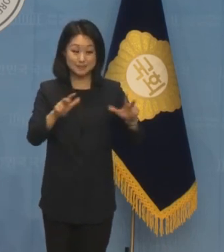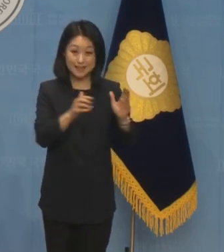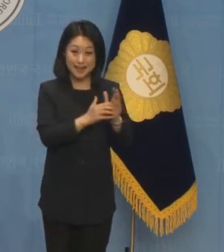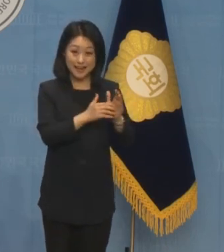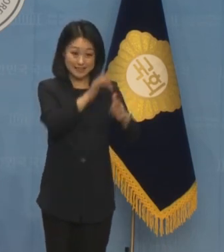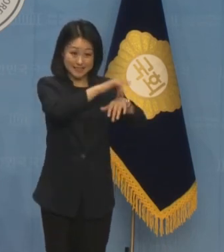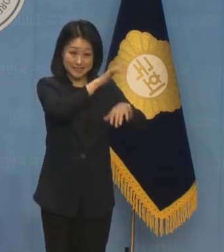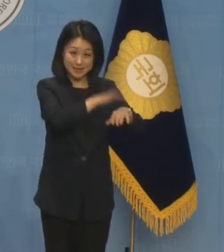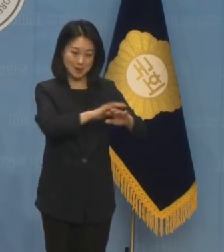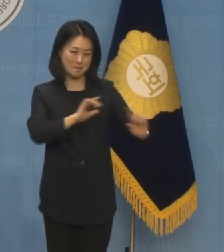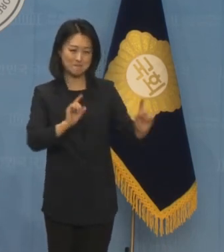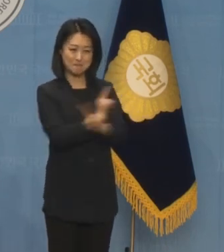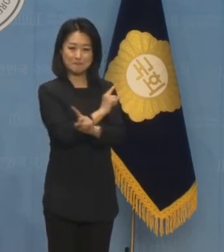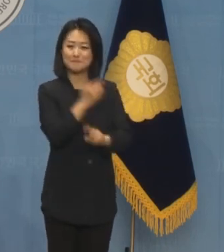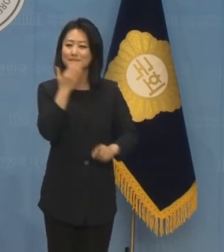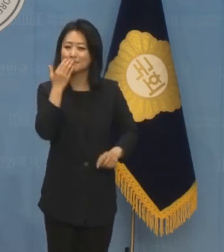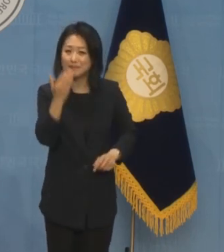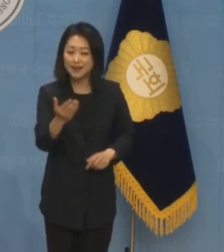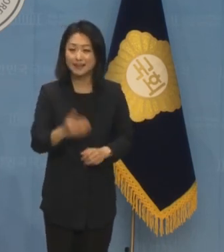바꾸는 시도일 것입니다.